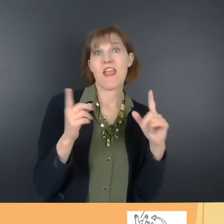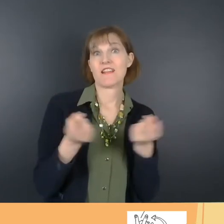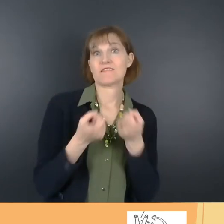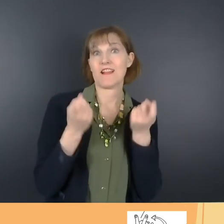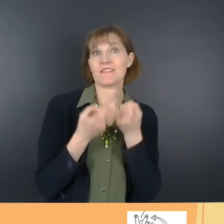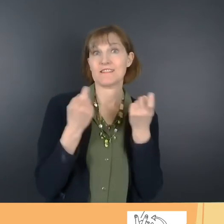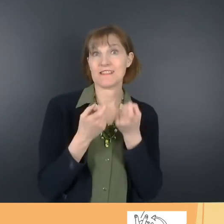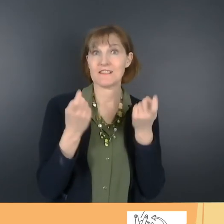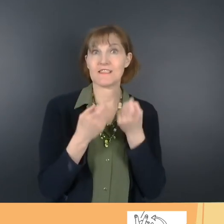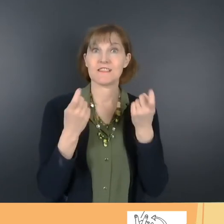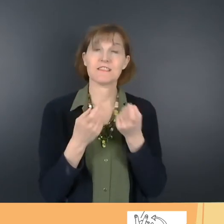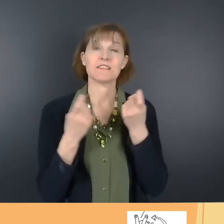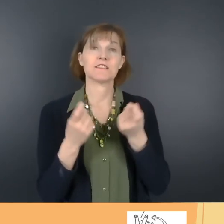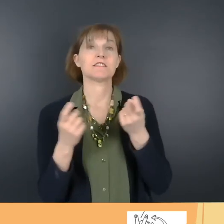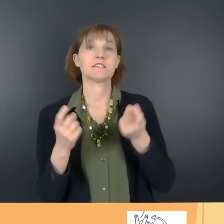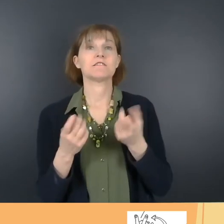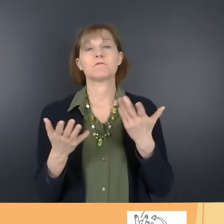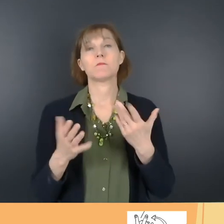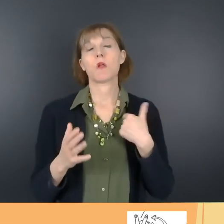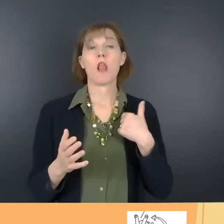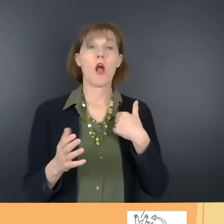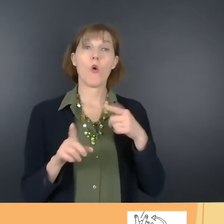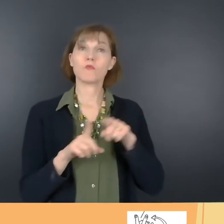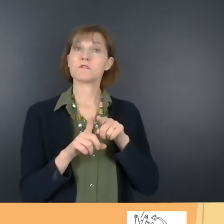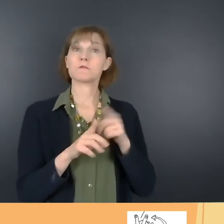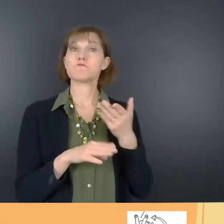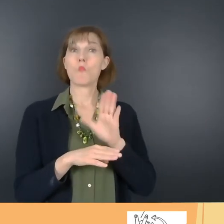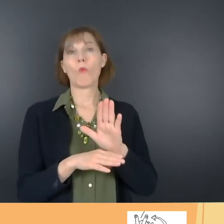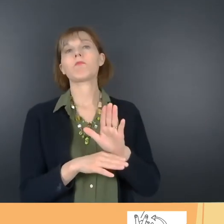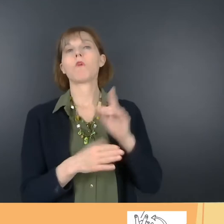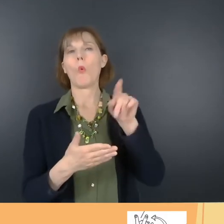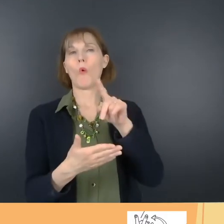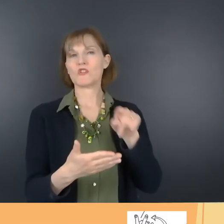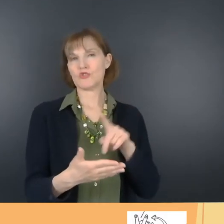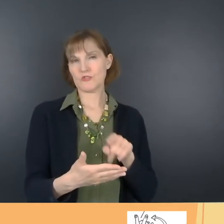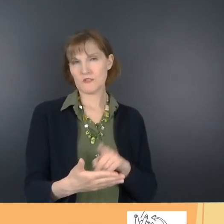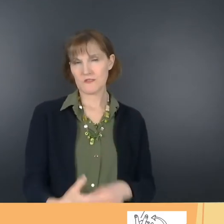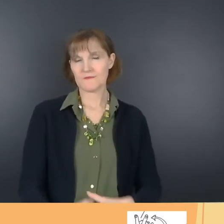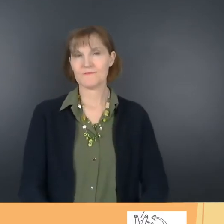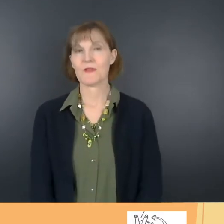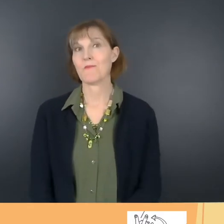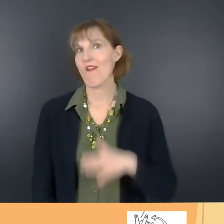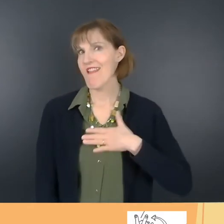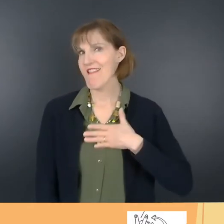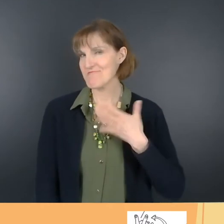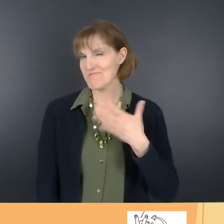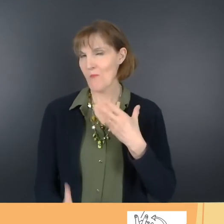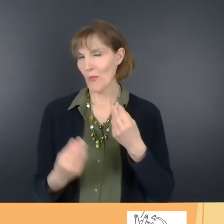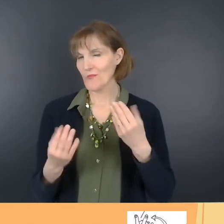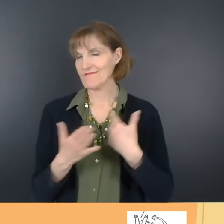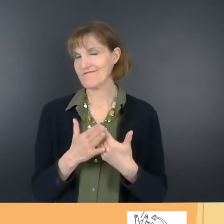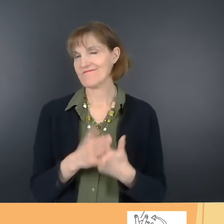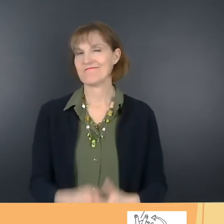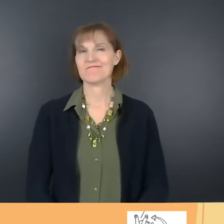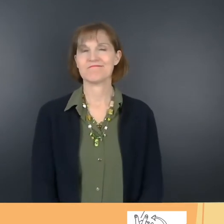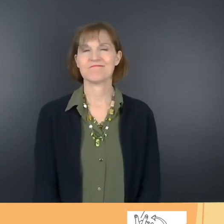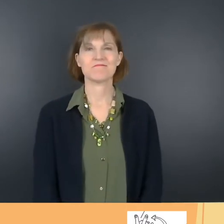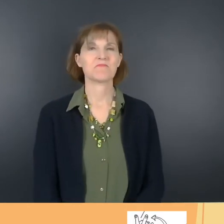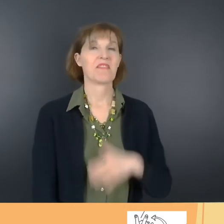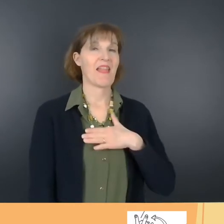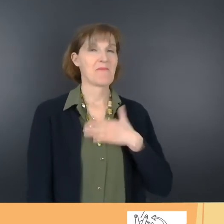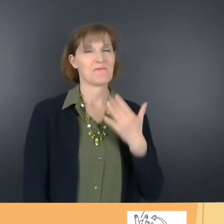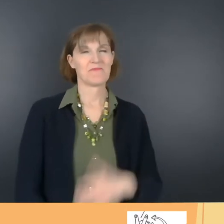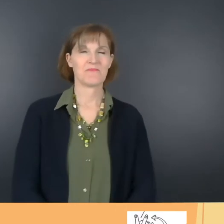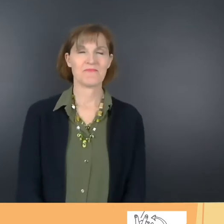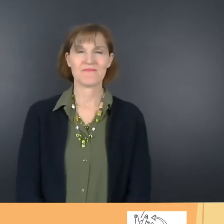Et puis là, je fais l'exercice. Je fais l'exercice. Et je donne la correction. Voilà. Donc, moi, j